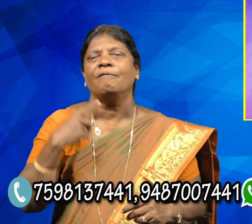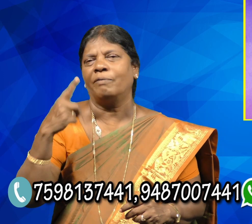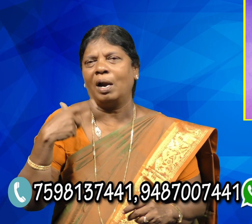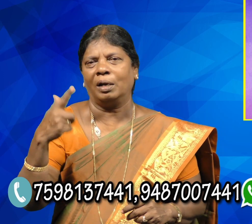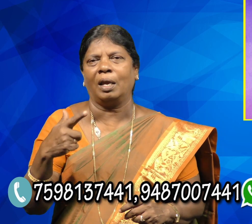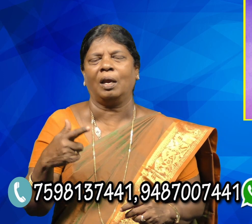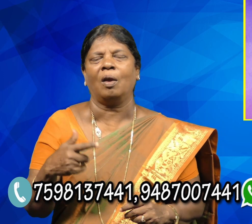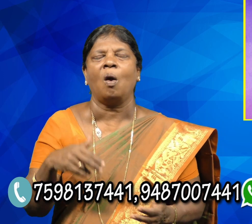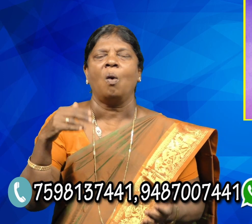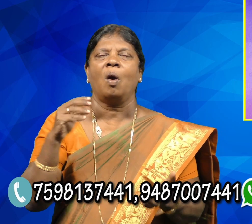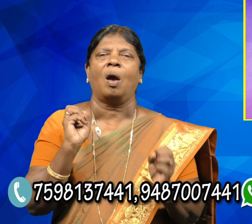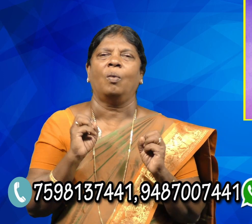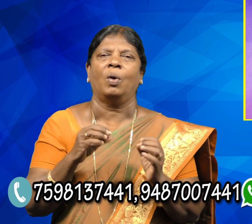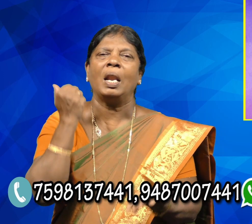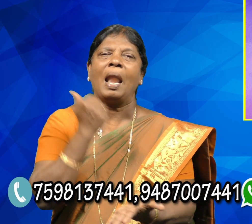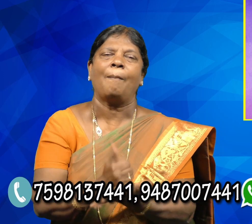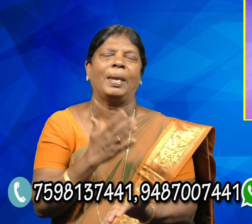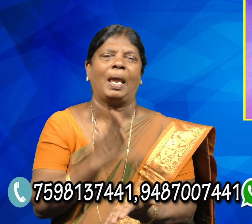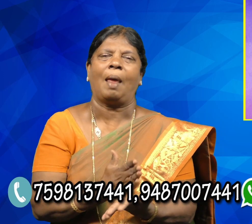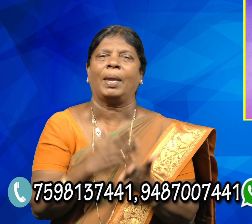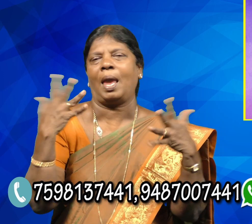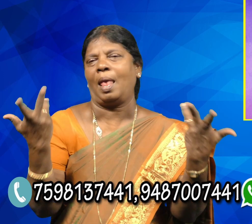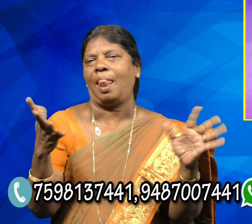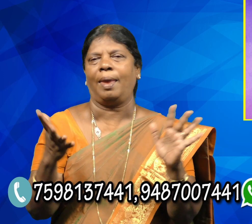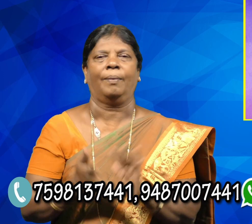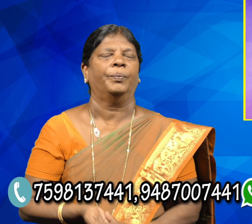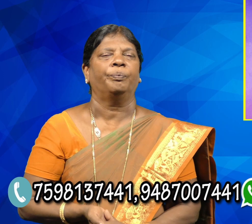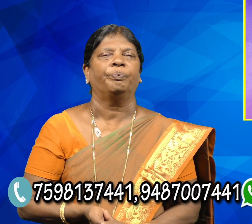கொண்டிருக்கிறார்கள். வாழ்க்கைக்கு உத்தரவாதம் கிடையாது.